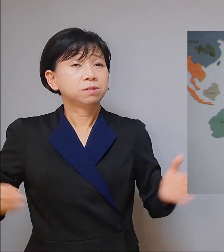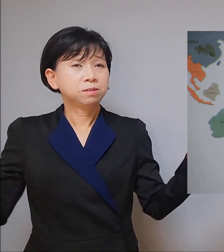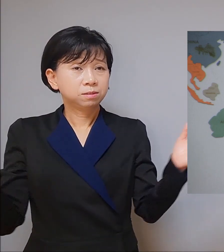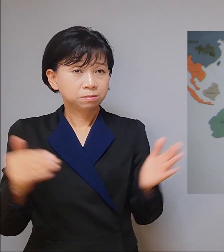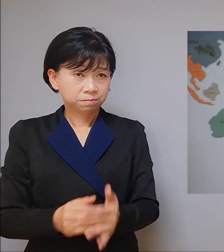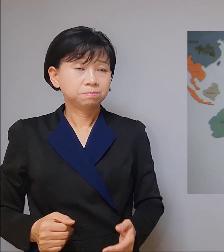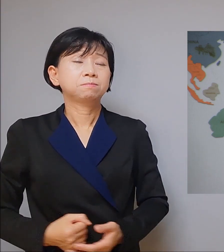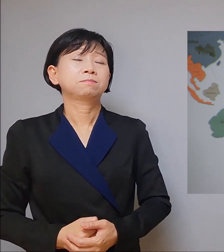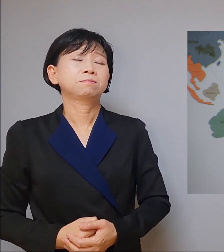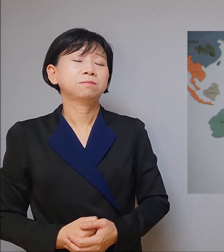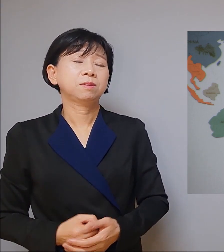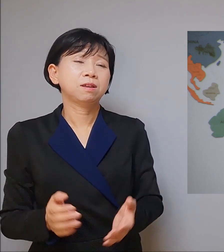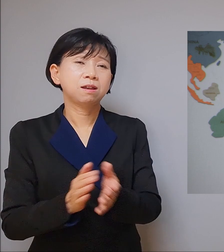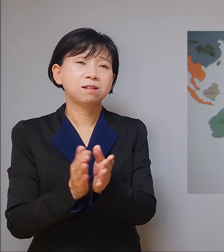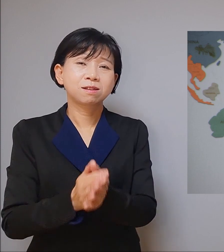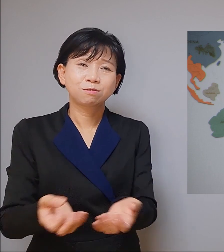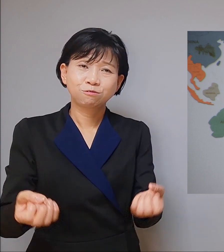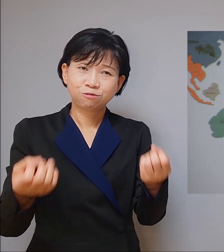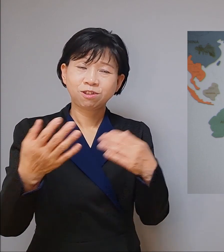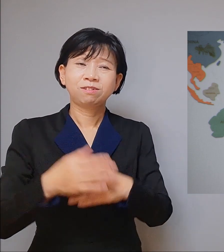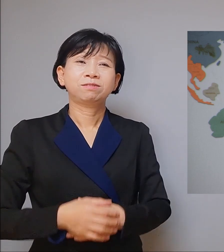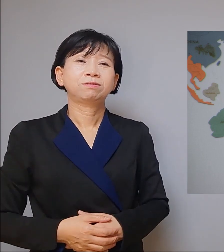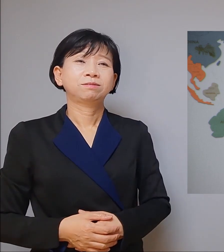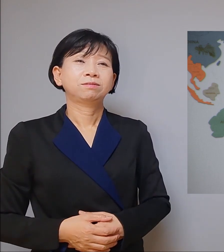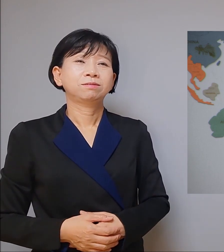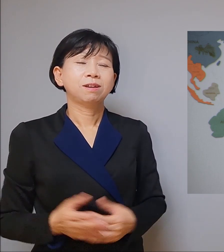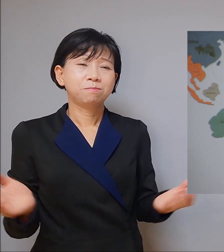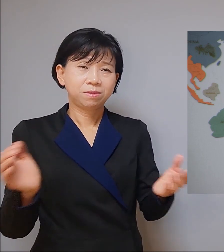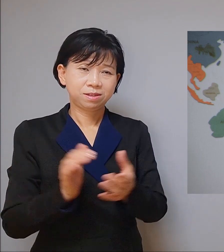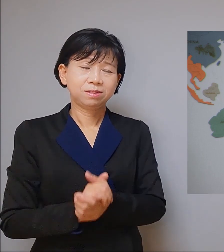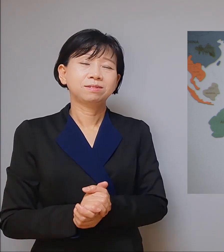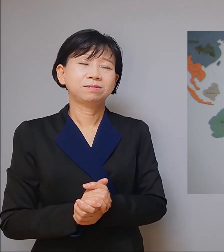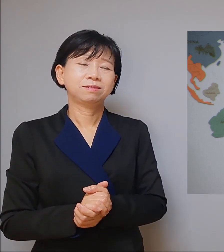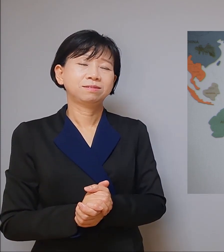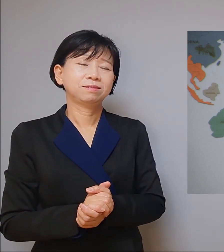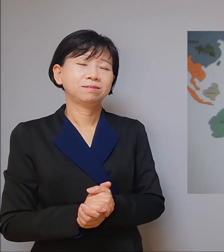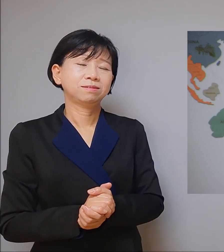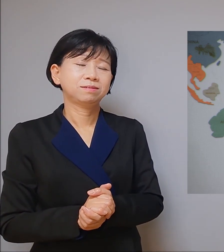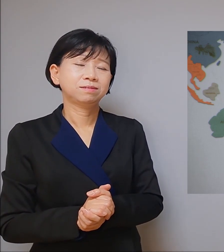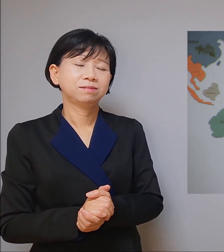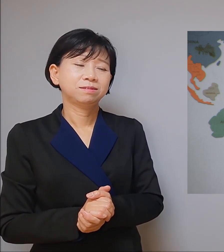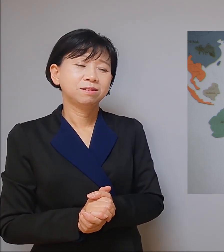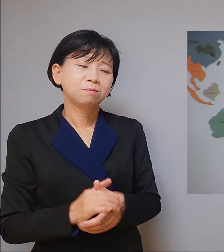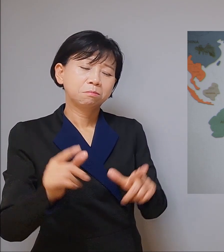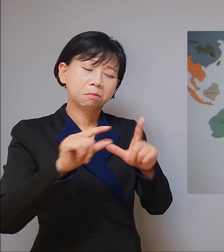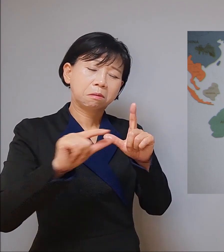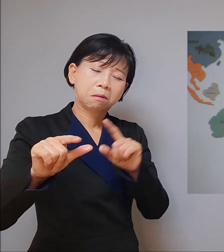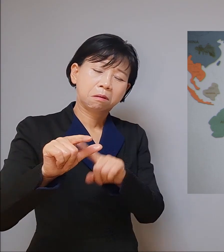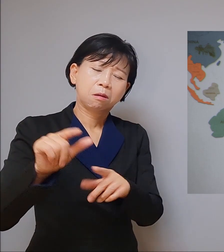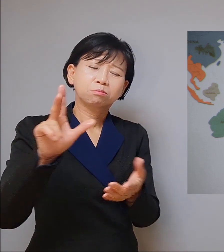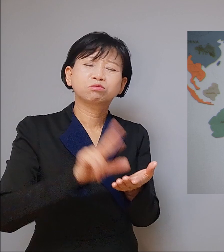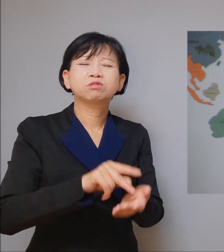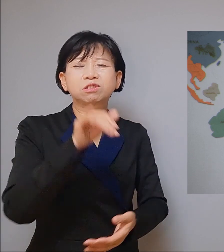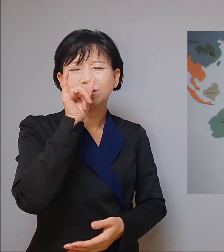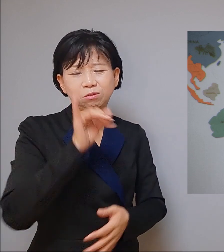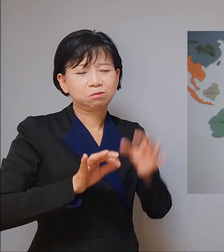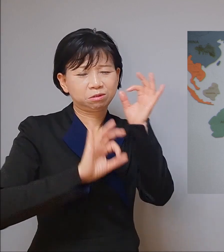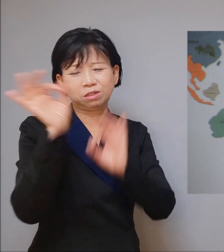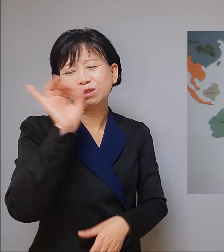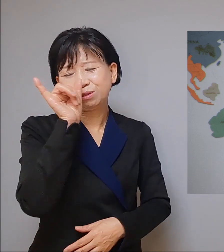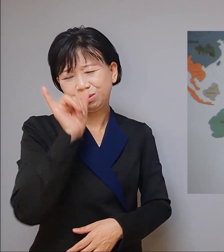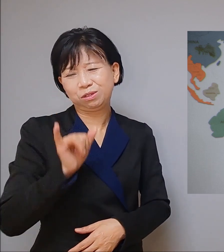용서받았습니다. 할렐루야. 아멘. 물론 여전히 어떤 특정 부분에서는 문제를 가지고 살아갑니다.